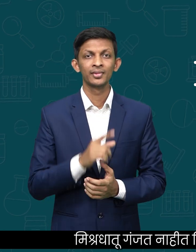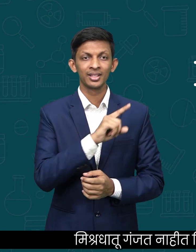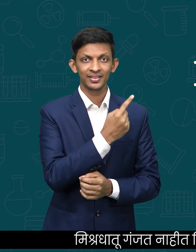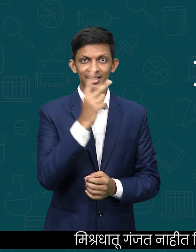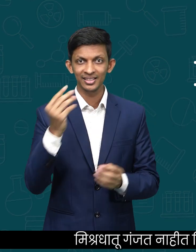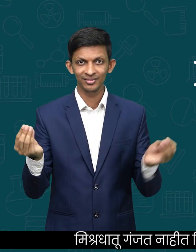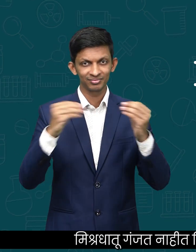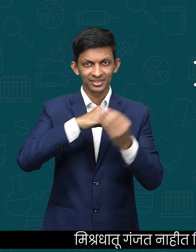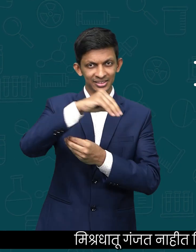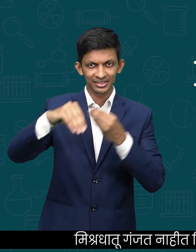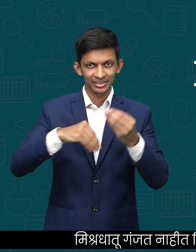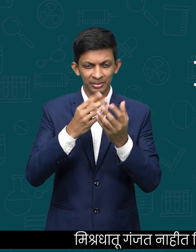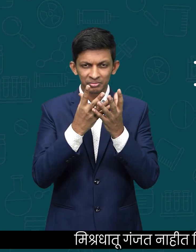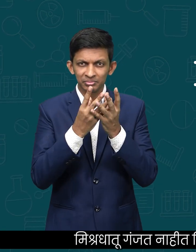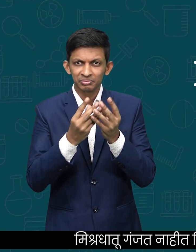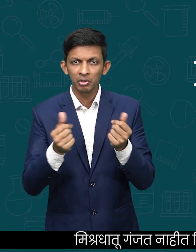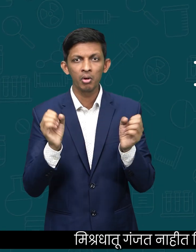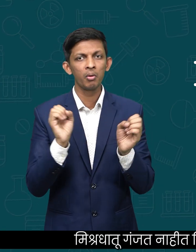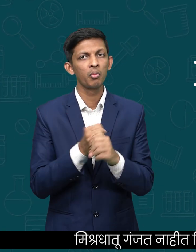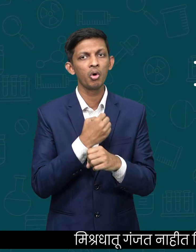मिश्रधातू गंजत नाहीत किंवा फारच कमी प्रमाणात गंजतात.